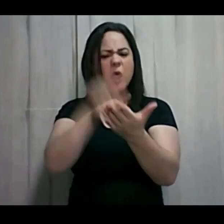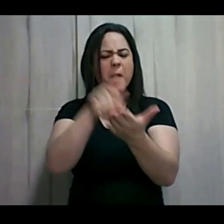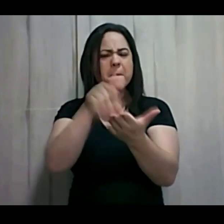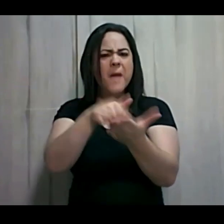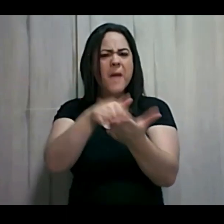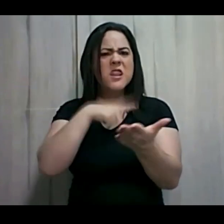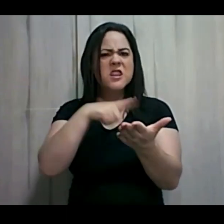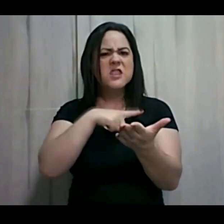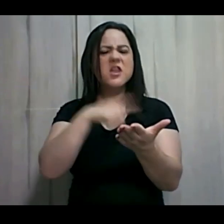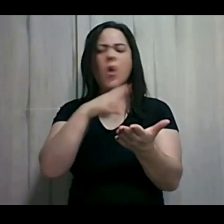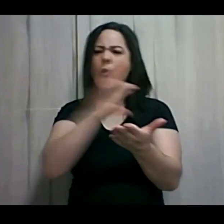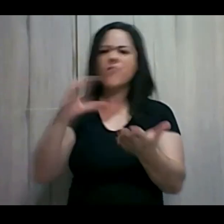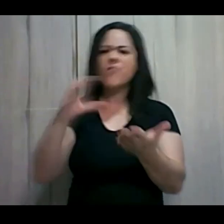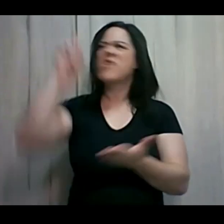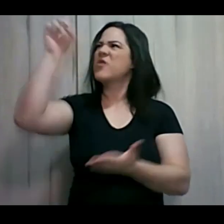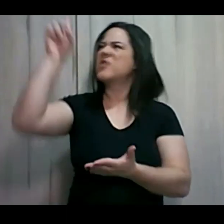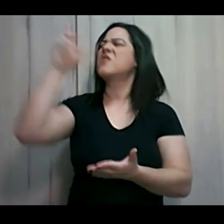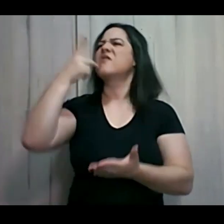está dizendo a verdade?